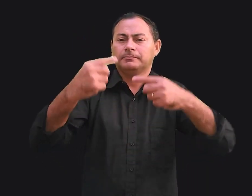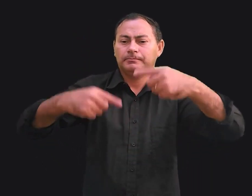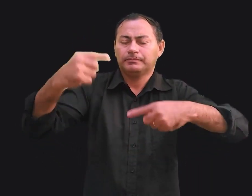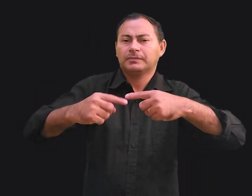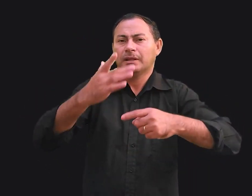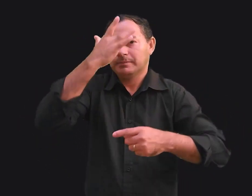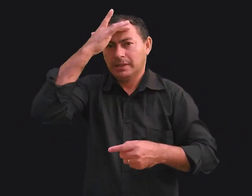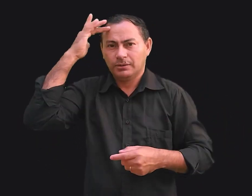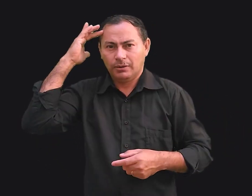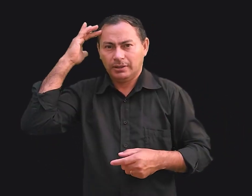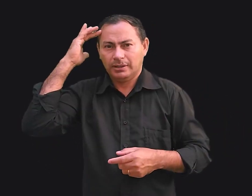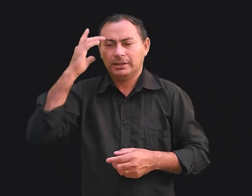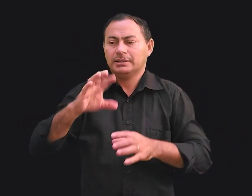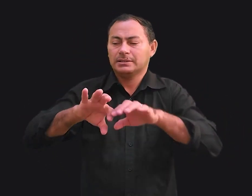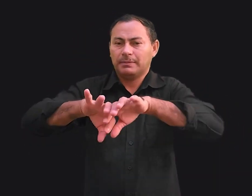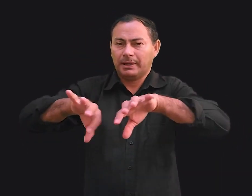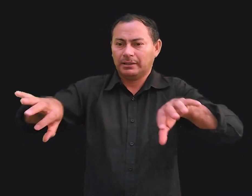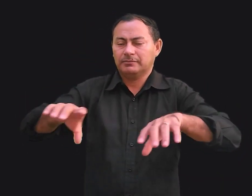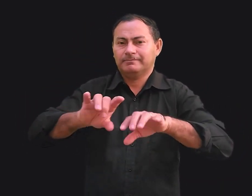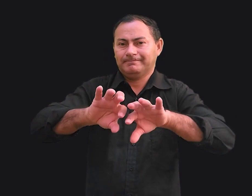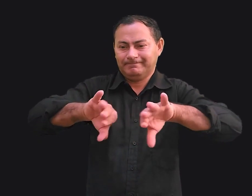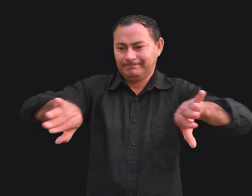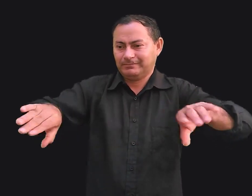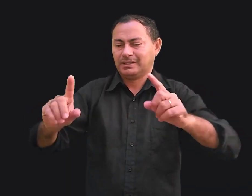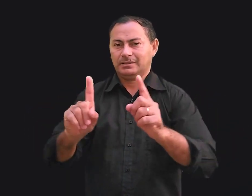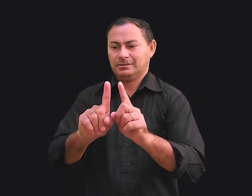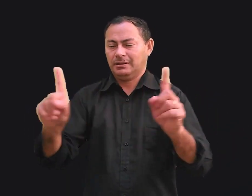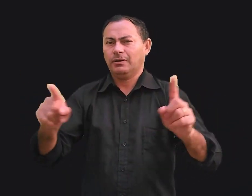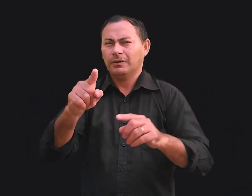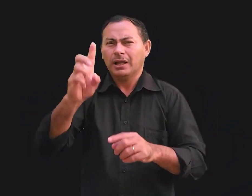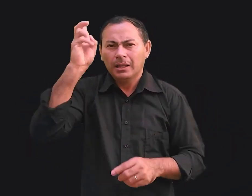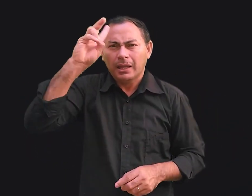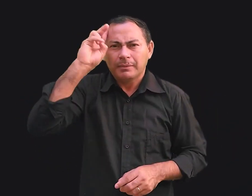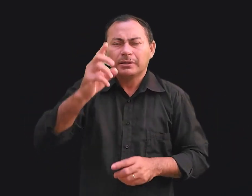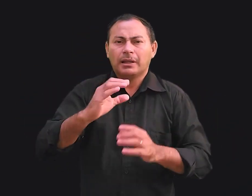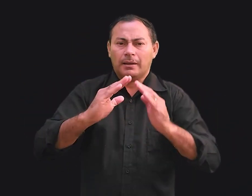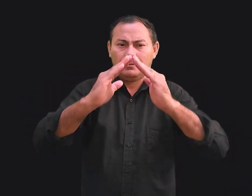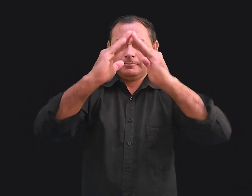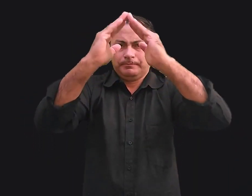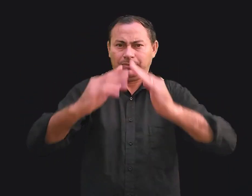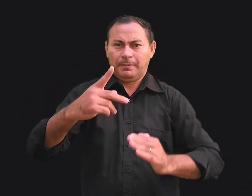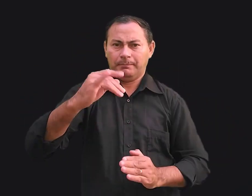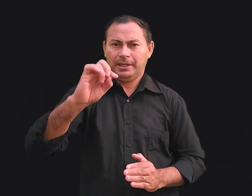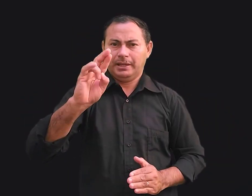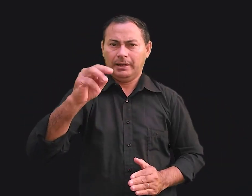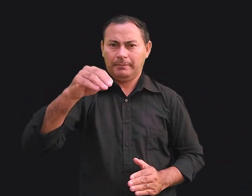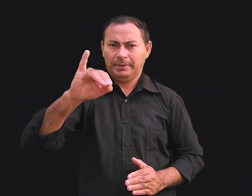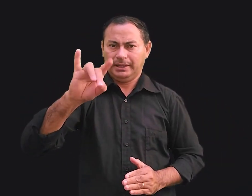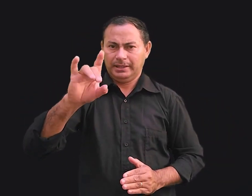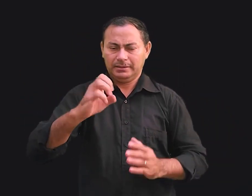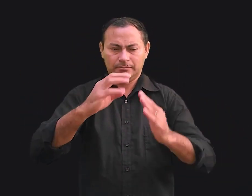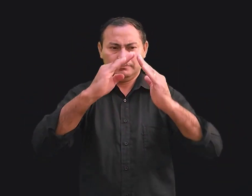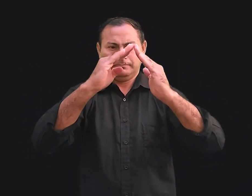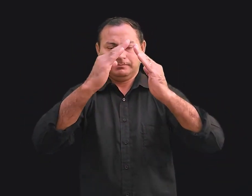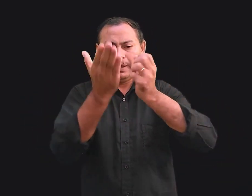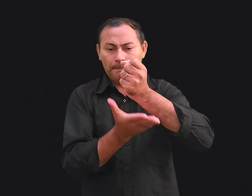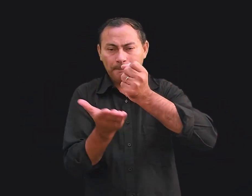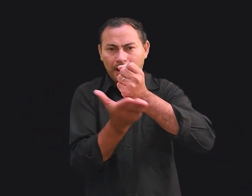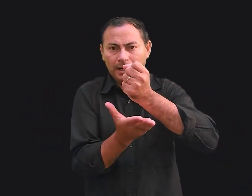tratando dos indivíduos separadamente. Você se lembra da pirâmide que falamos? Sua base são